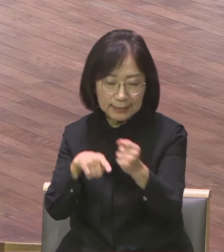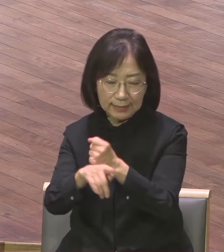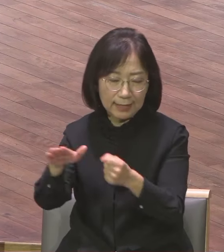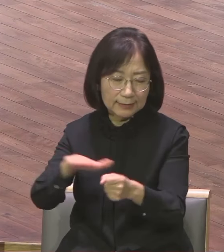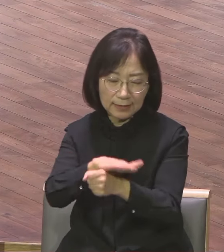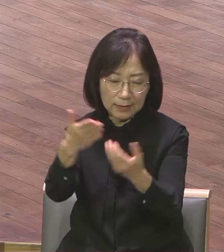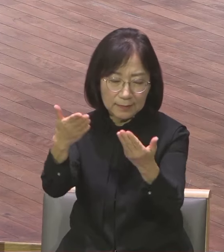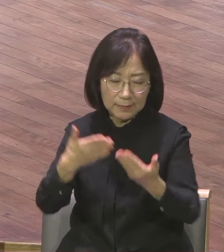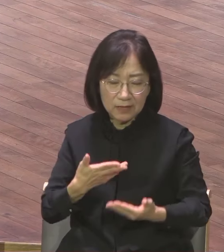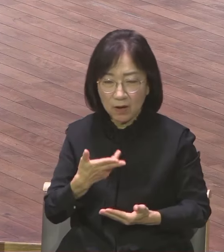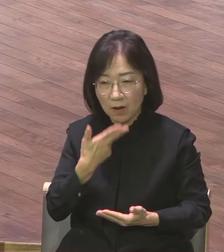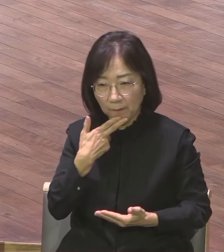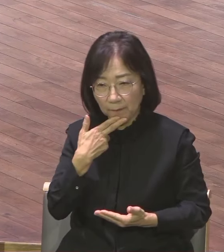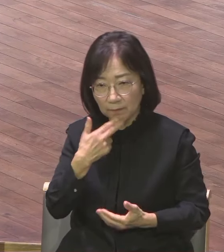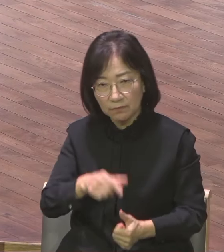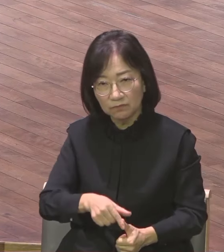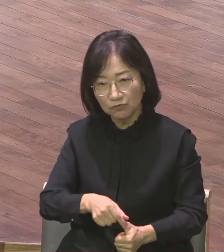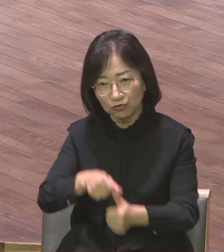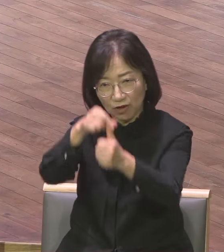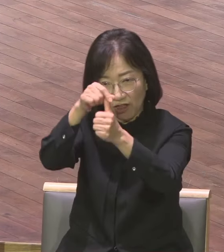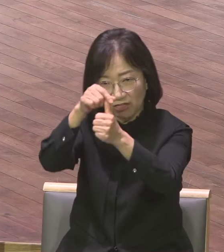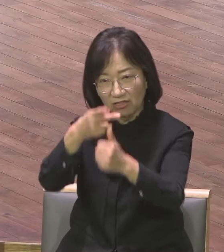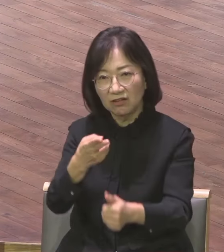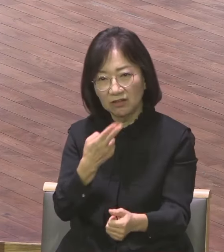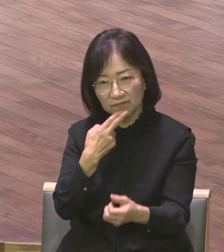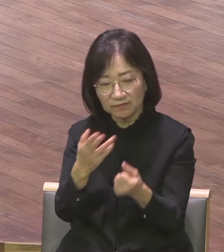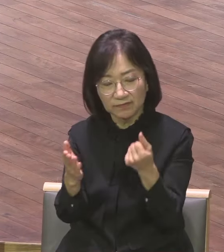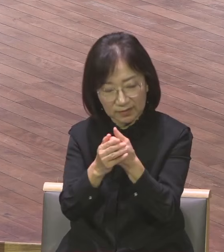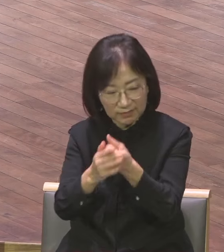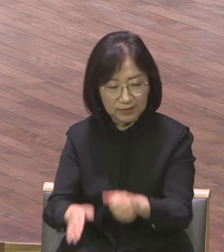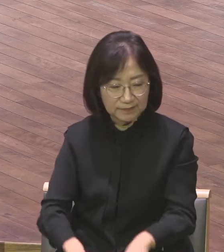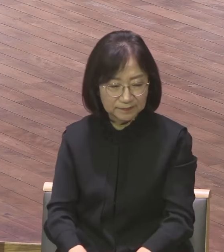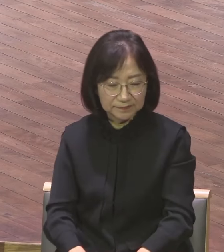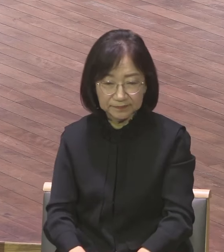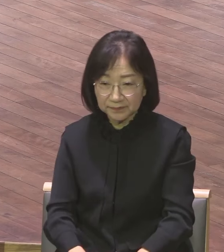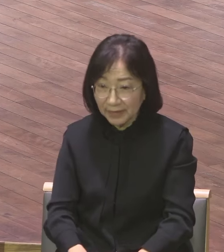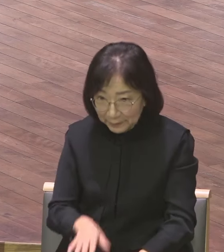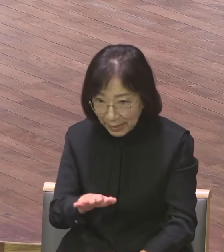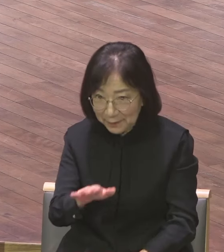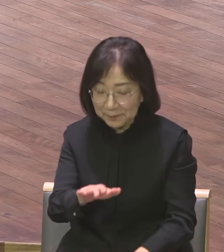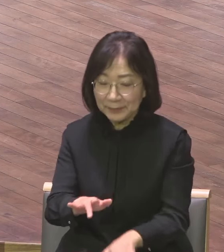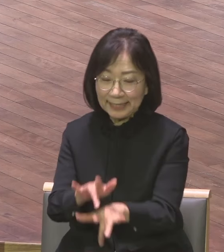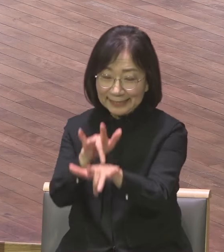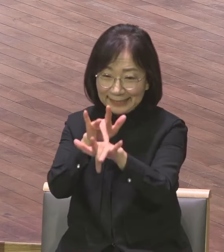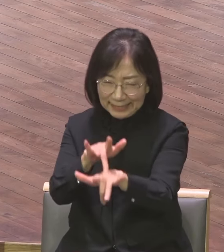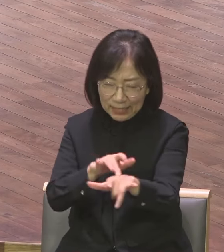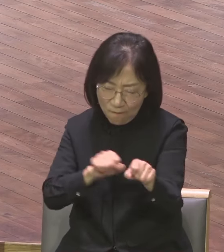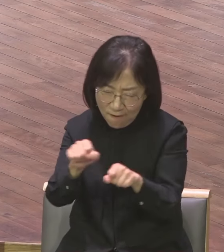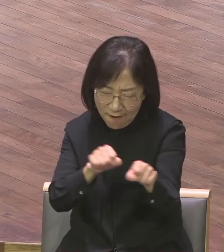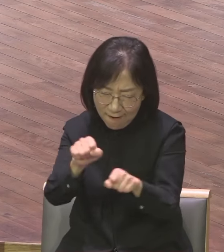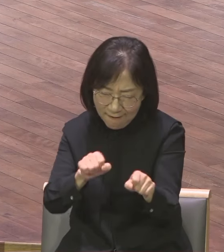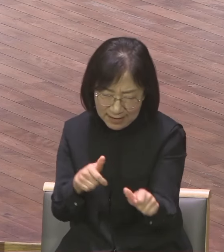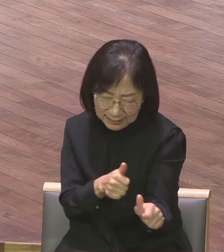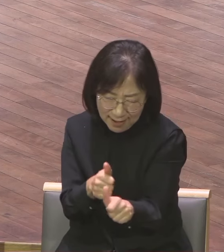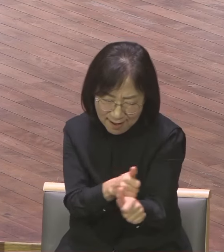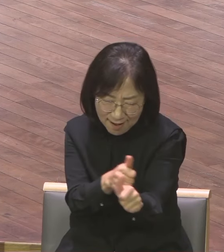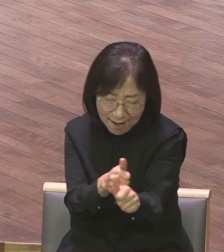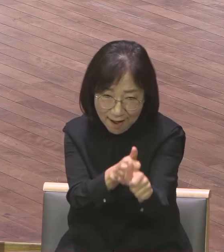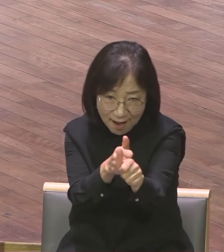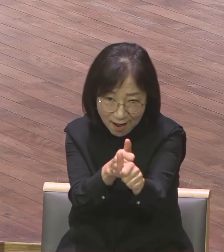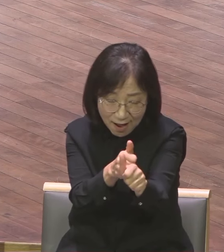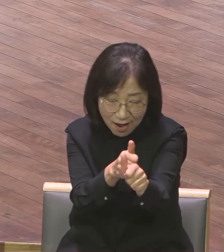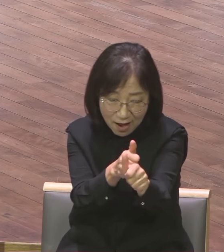받지 아니하며 구원함을 받지 못함이라. 자, 사단의 이 활동을 따라간 사람들,